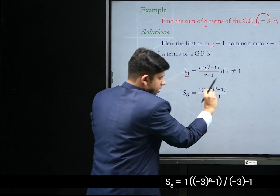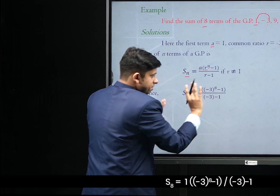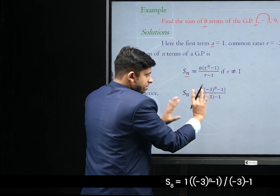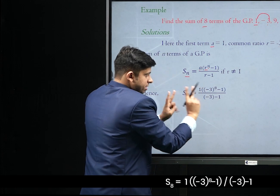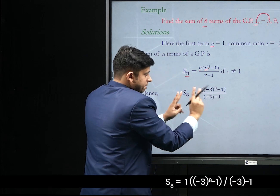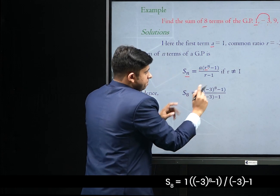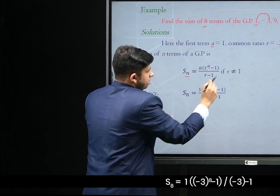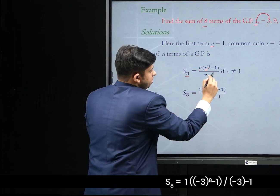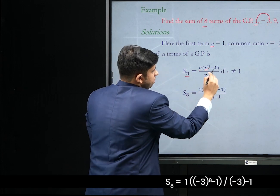1.